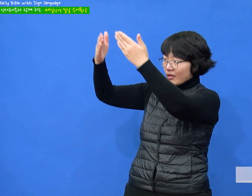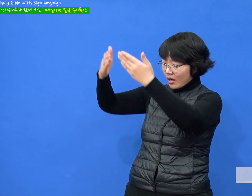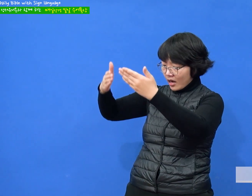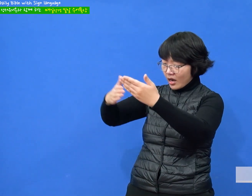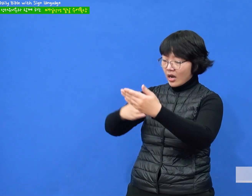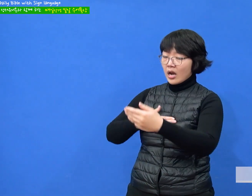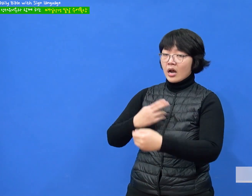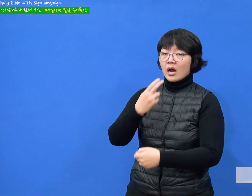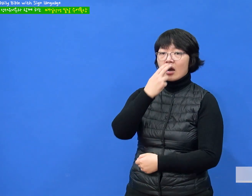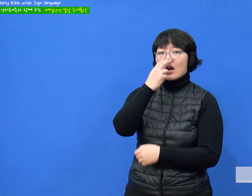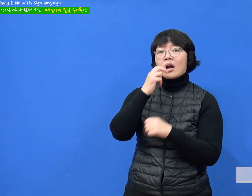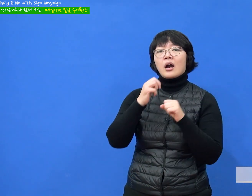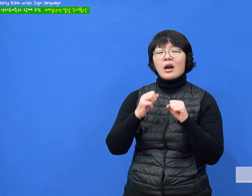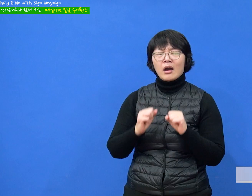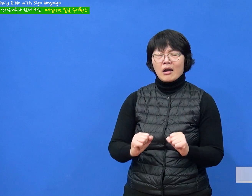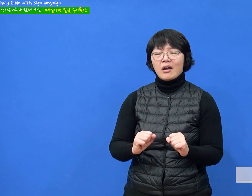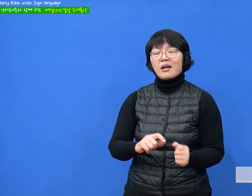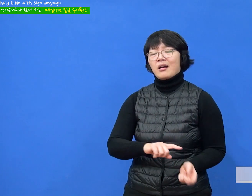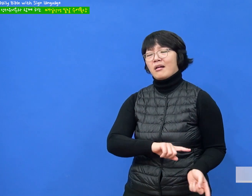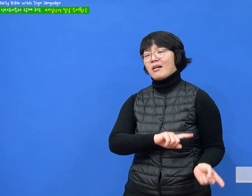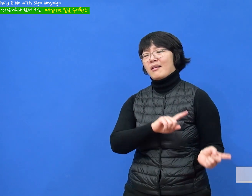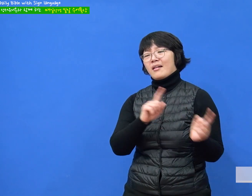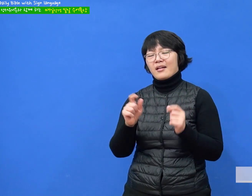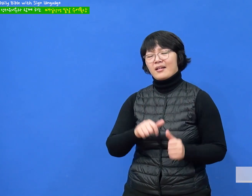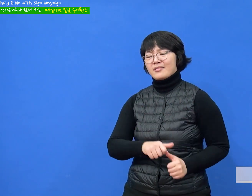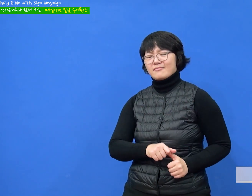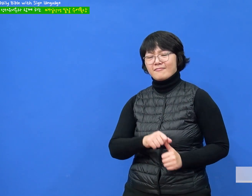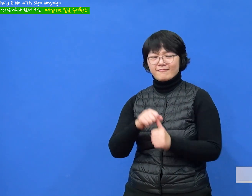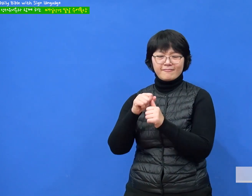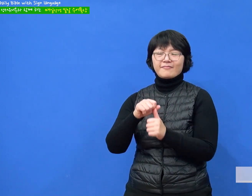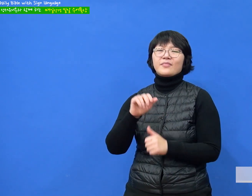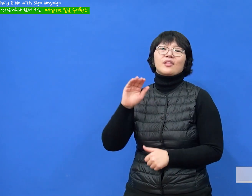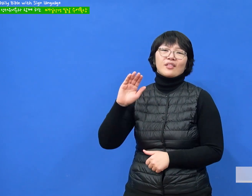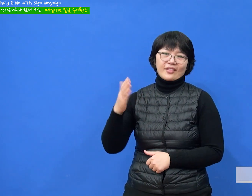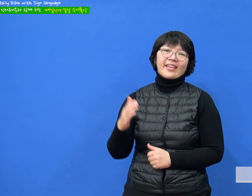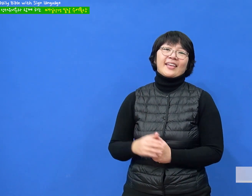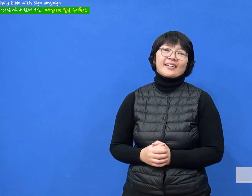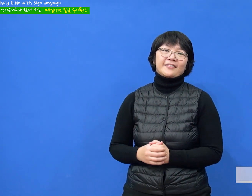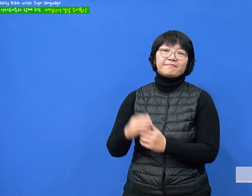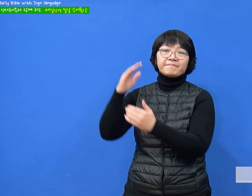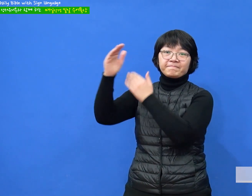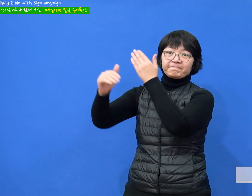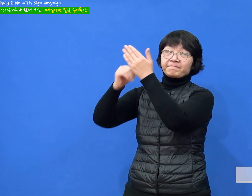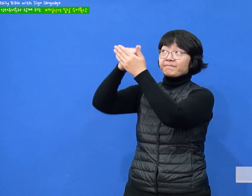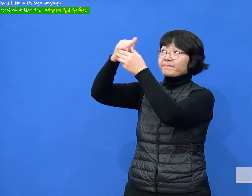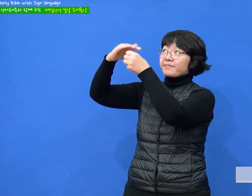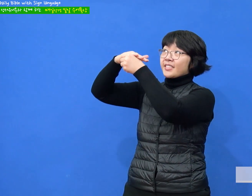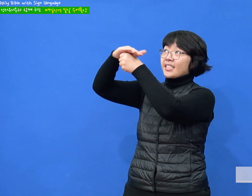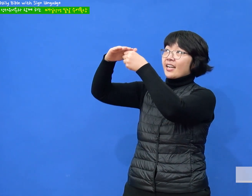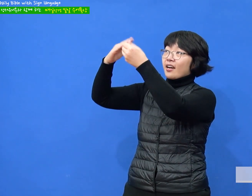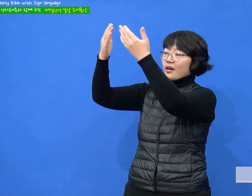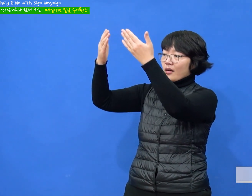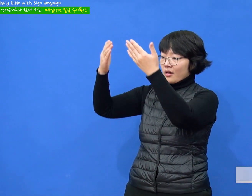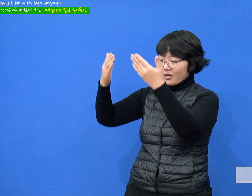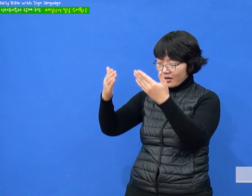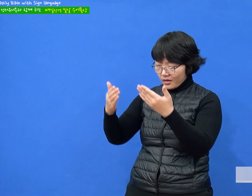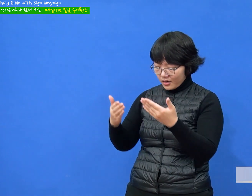생명입니다. 우리를 살리심입니다. 하나님의 그 사랑은 우리 죄를 속하기